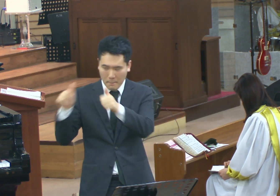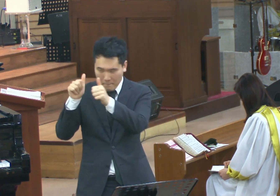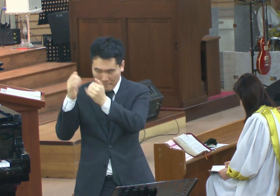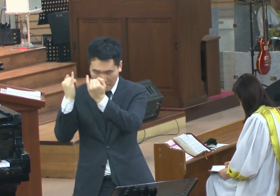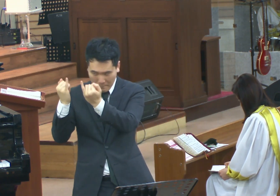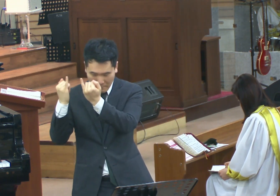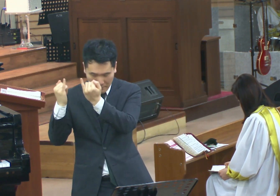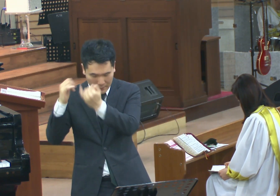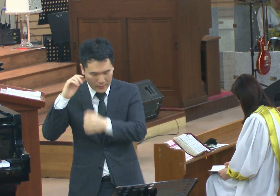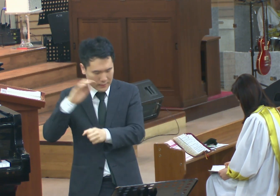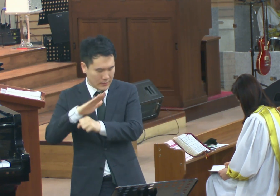깊이 사랑할 수 있겠죠.